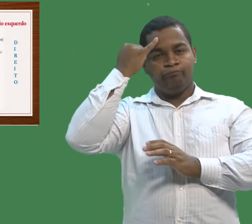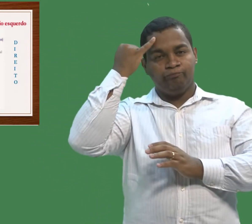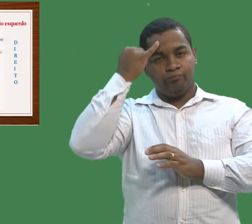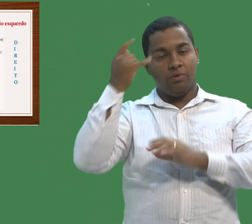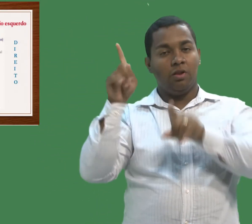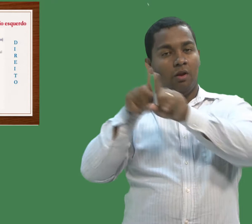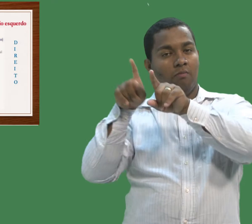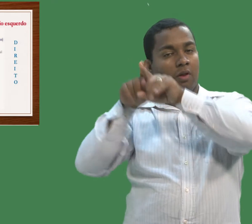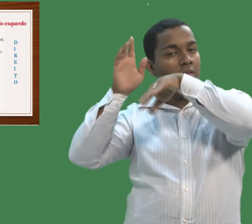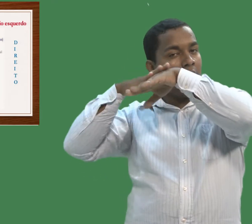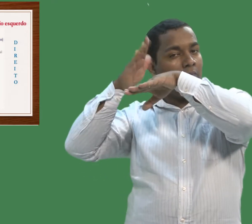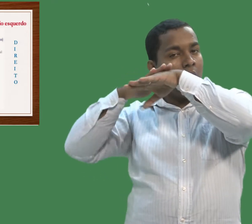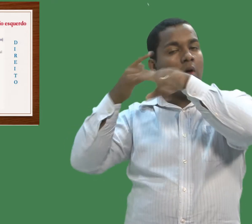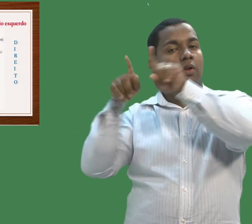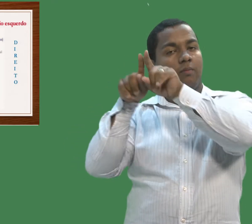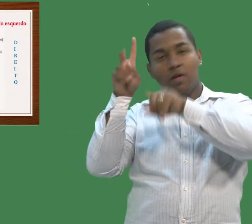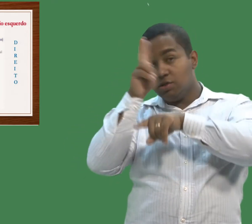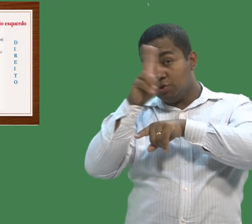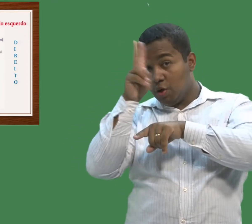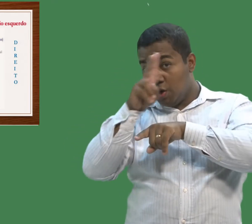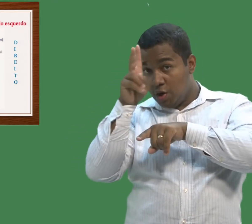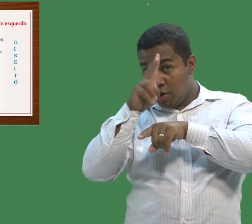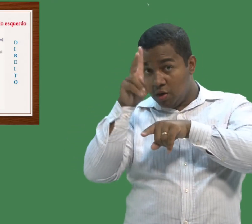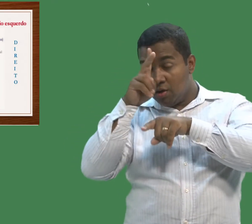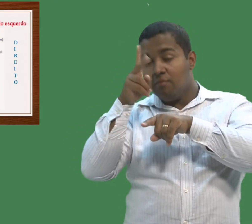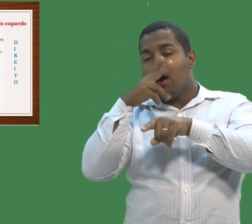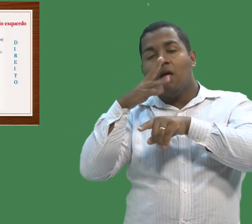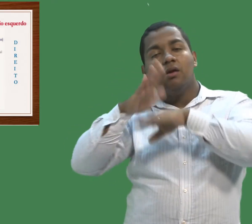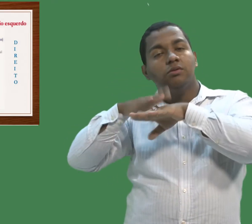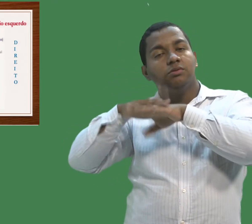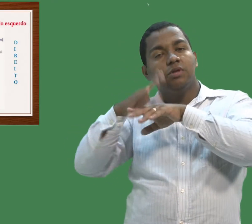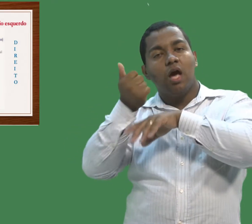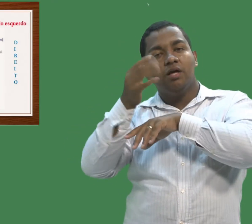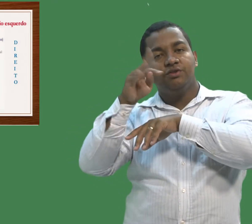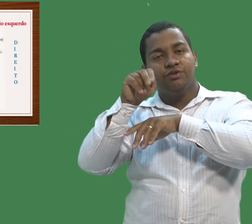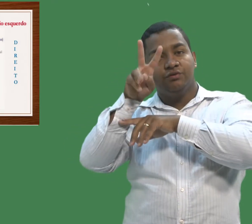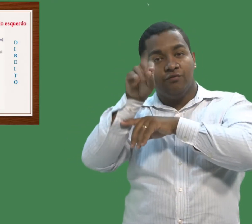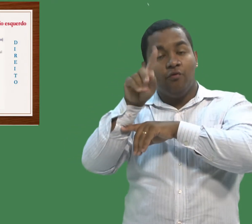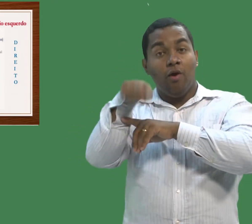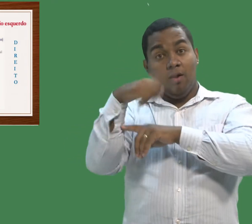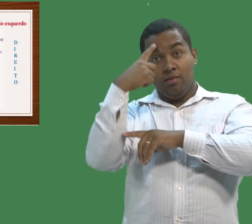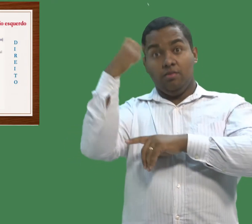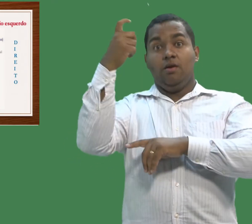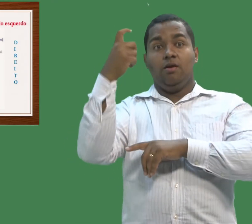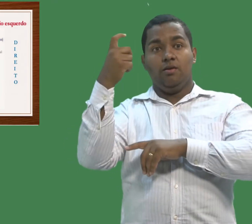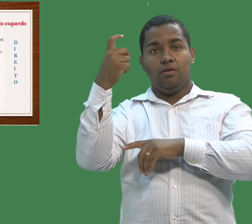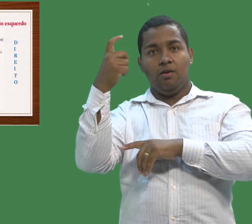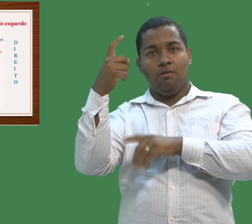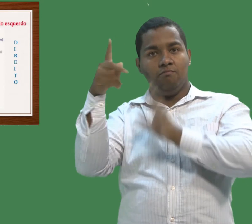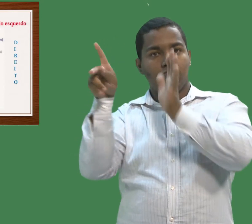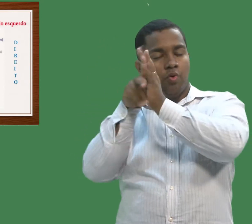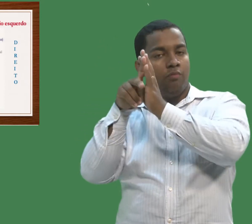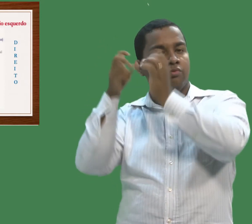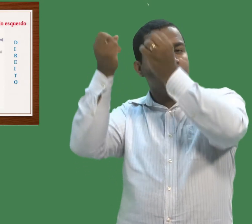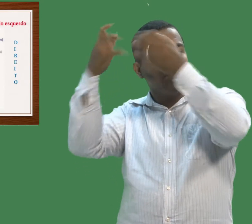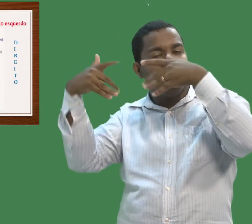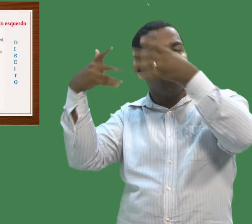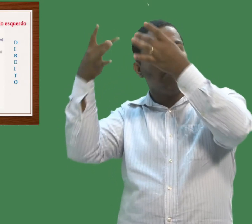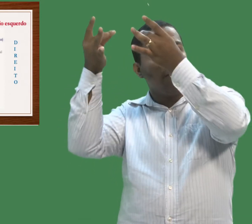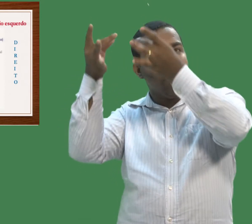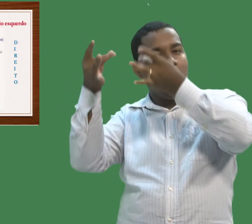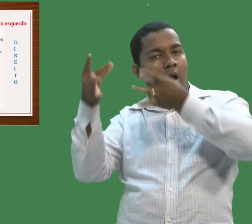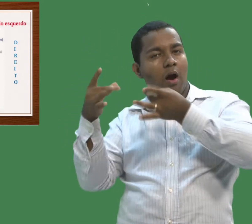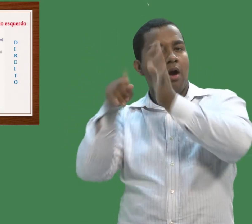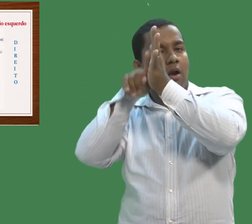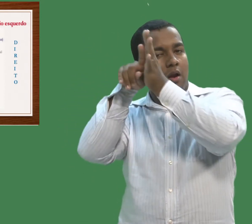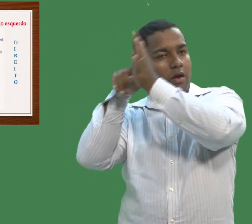intelectual, a questão temporal histórica, o ser mais ativo, né, vai ter a ideia de uma coisa mais explícita, vai ser um ser analítico,